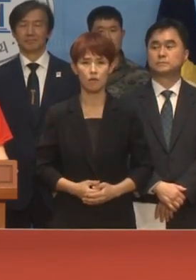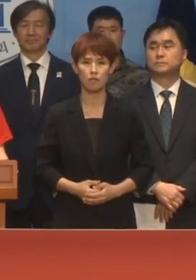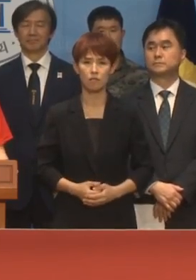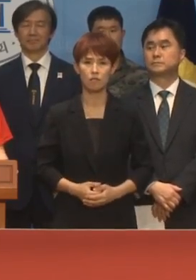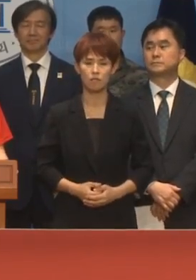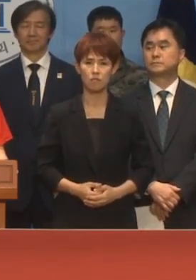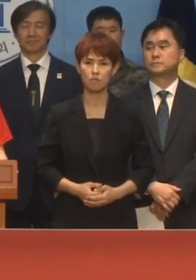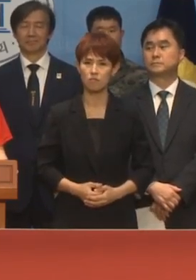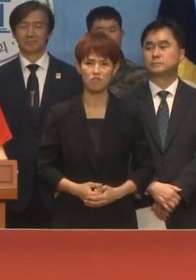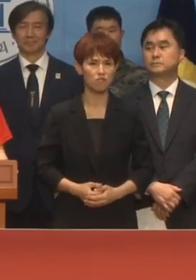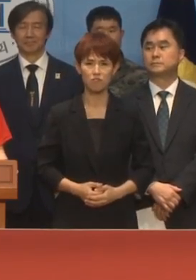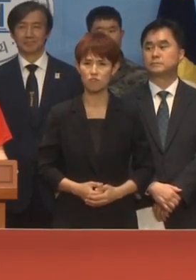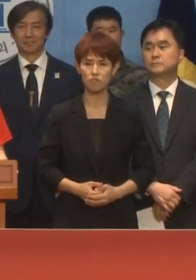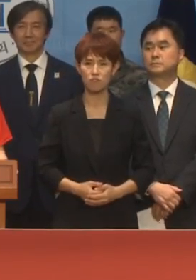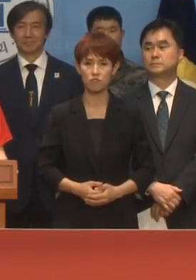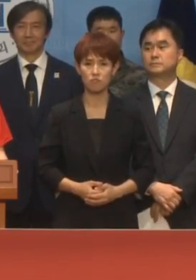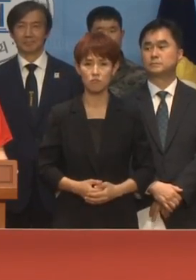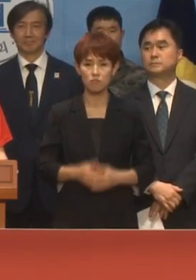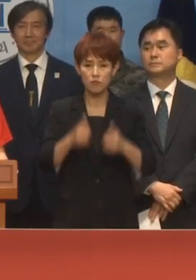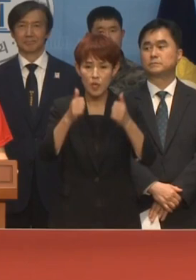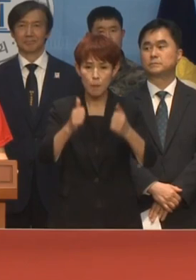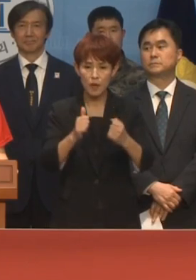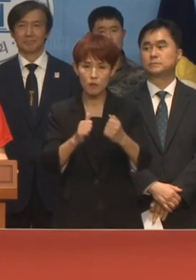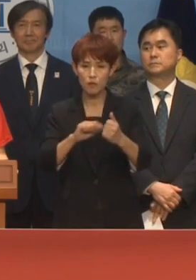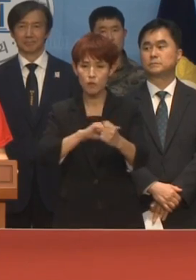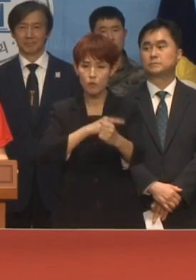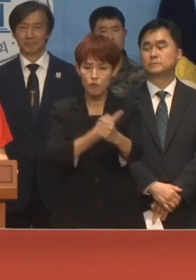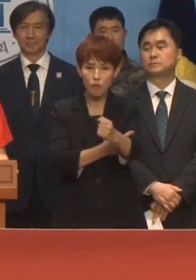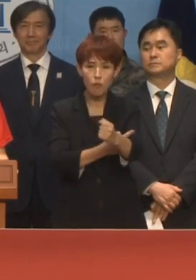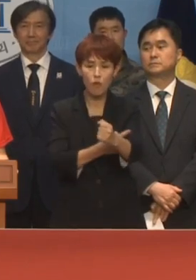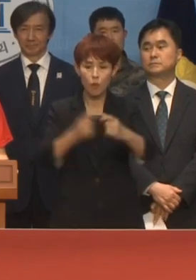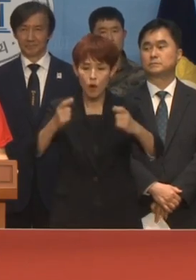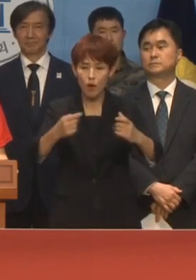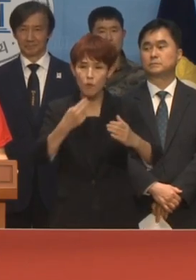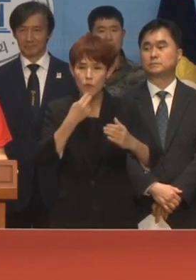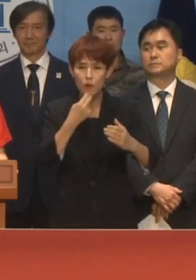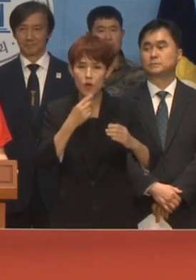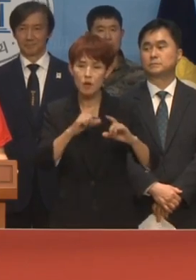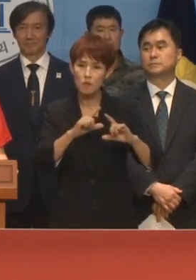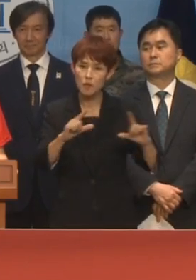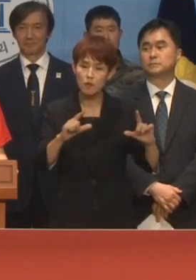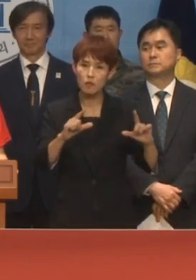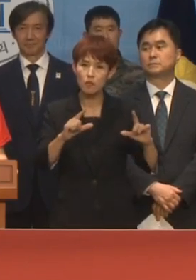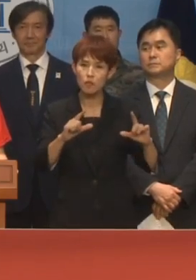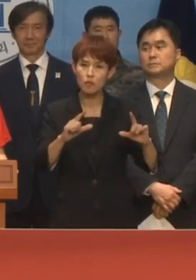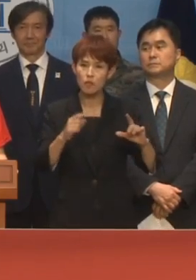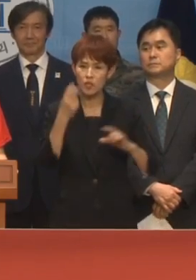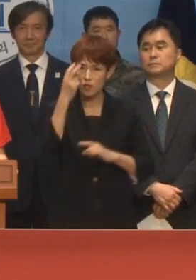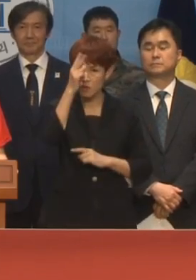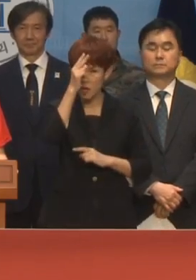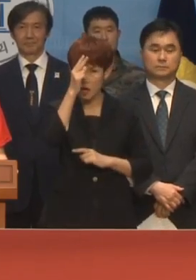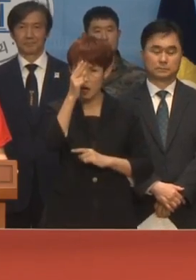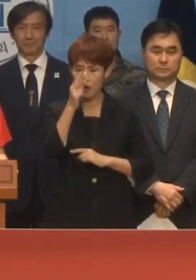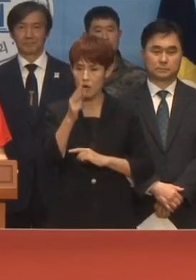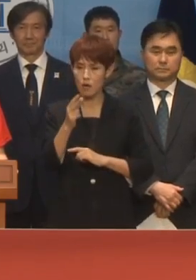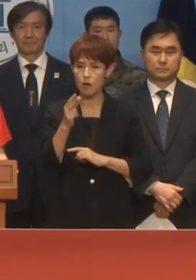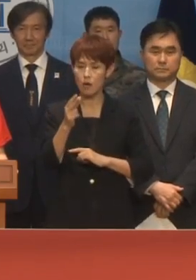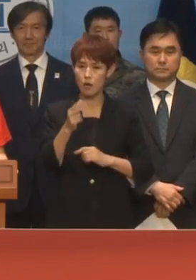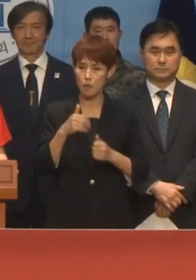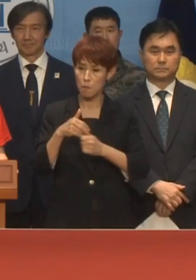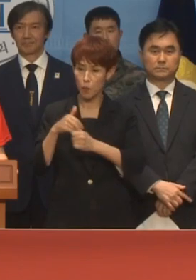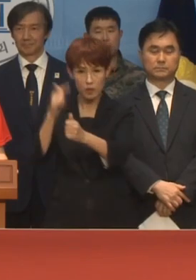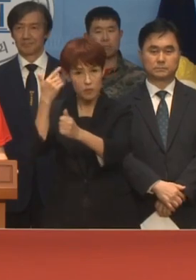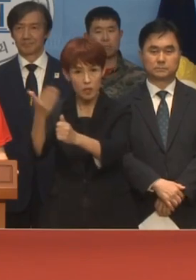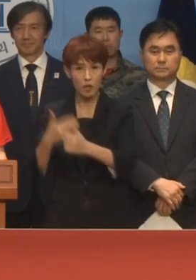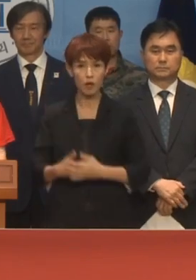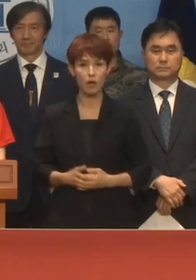합니다. 그래서 재판 관할이 없으니까 관할이 있는 민간경찰로 박정훈 대령이 지체 없이 이첩하려고 한 거 아닙니까?